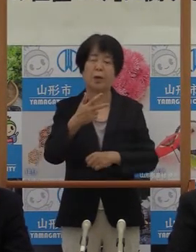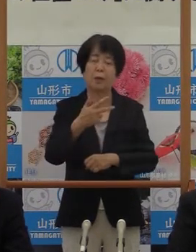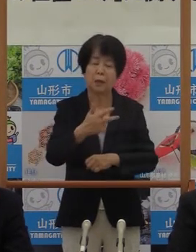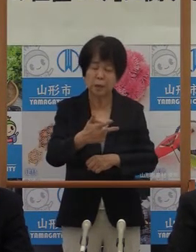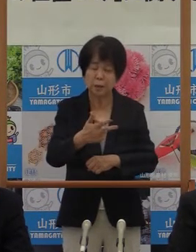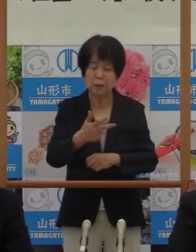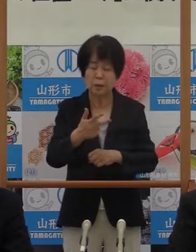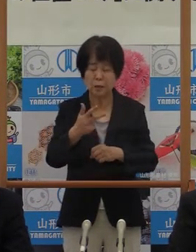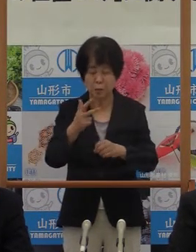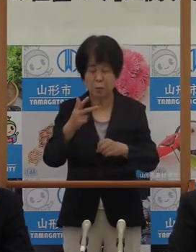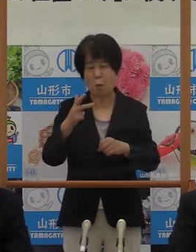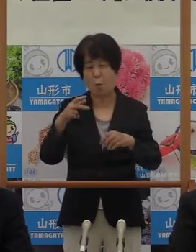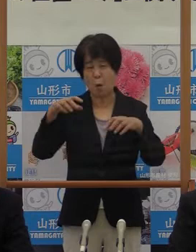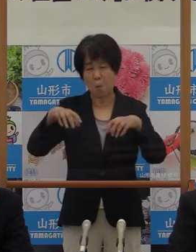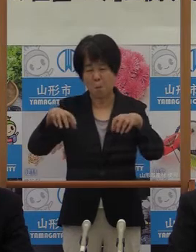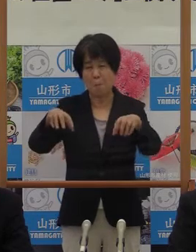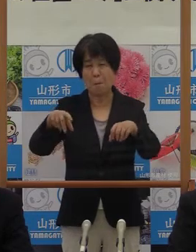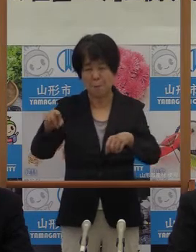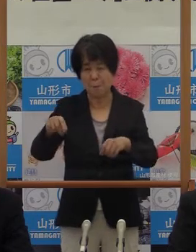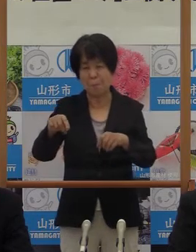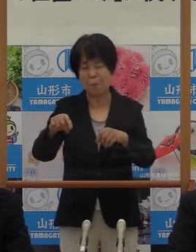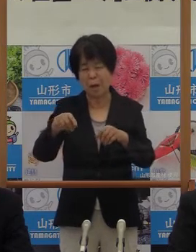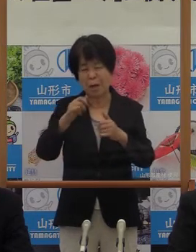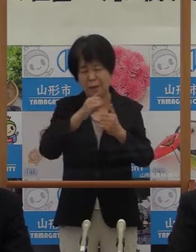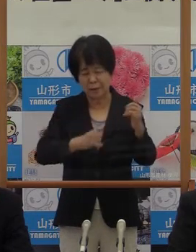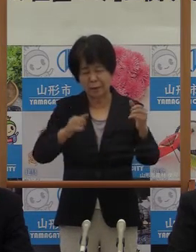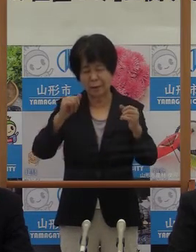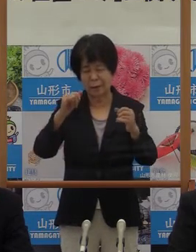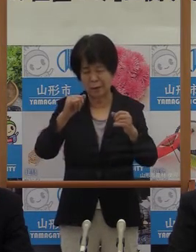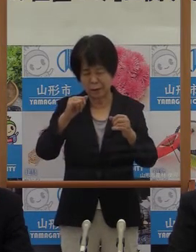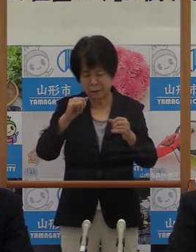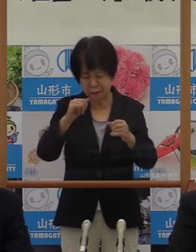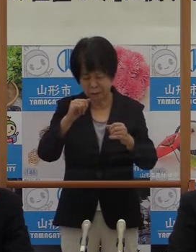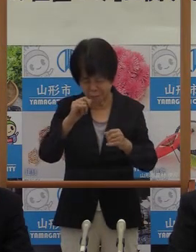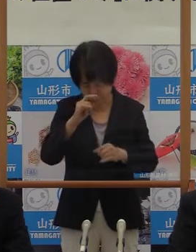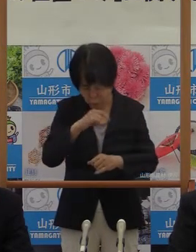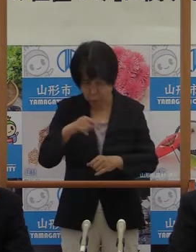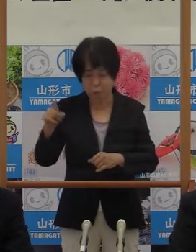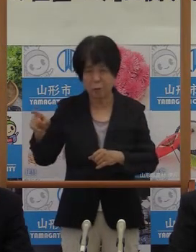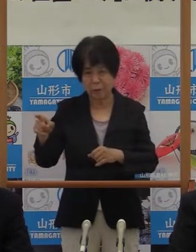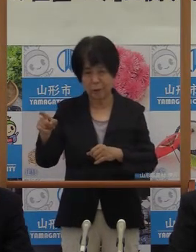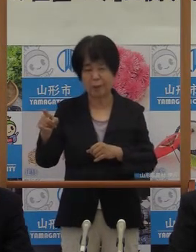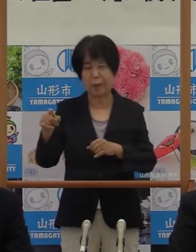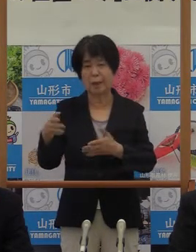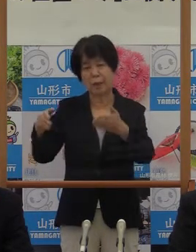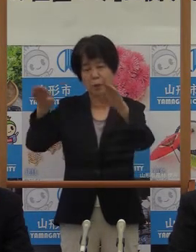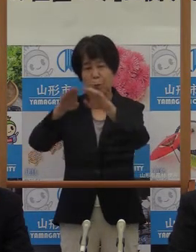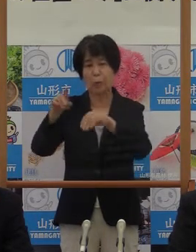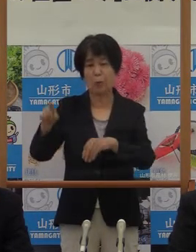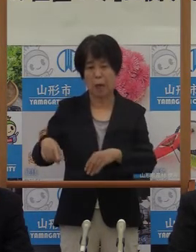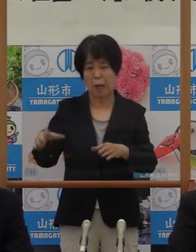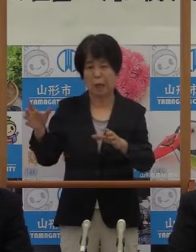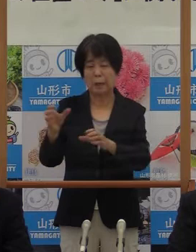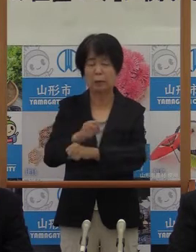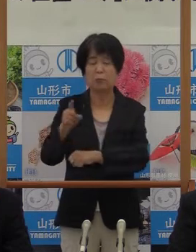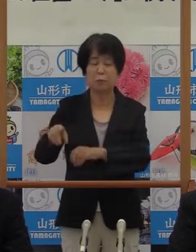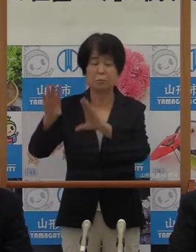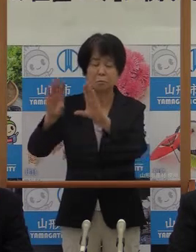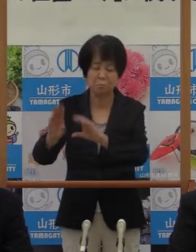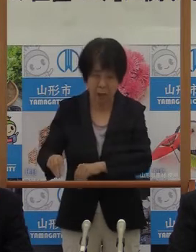史的な、遺産というか歴史的意味のある建物だったり、そういったものがですね、なくなっている、